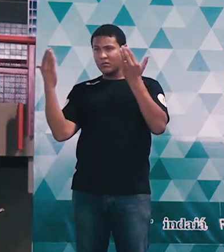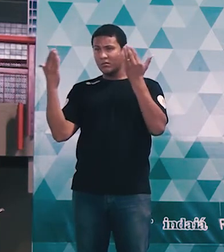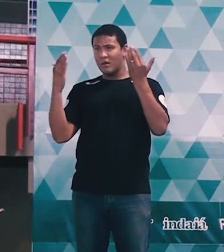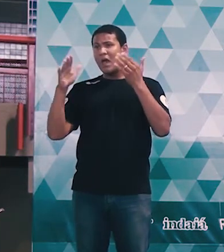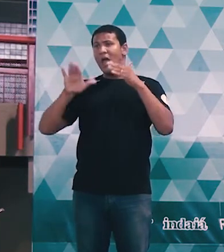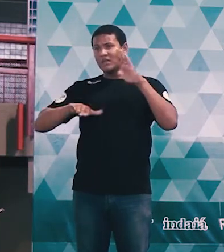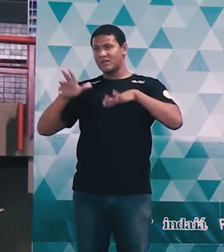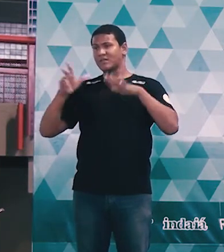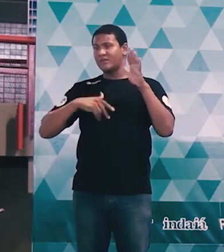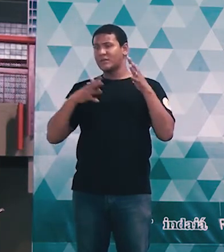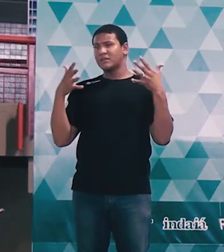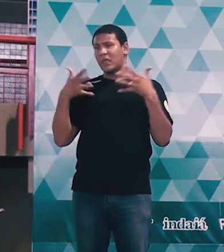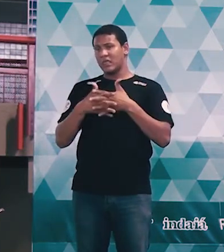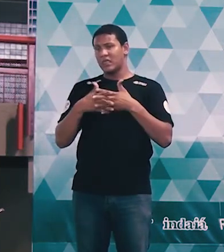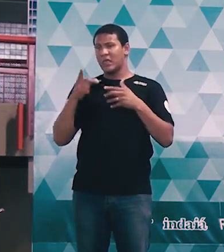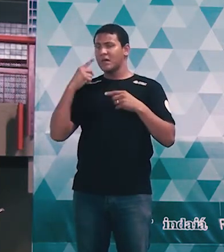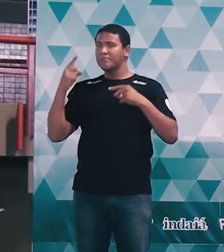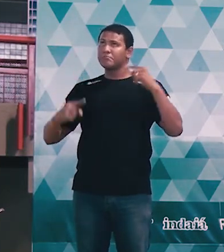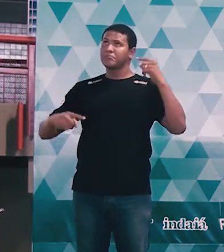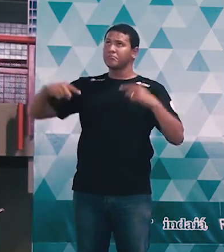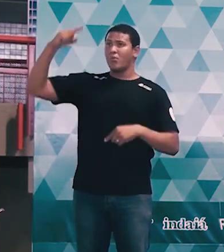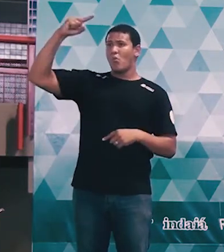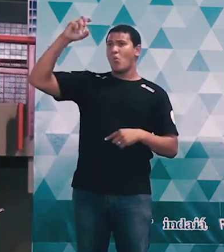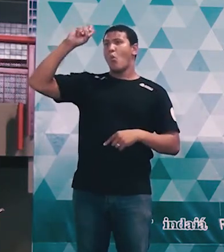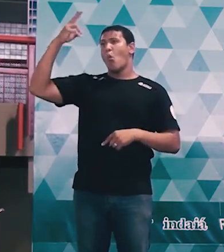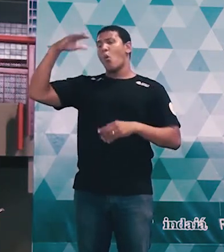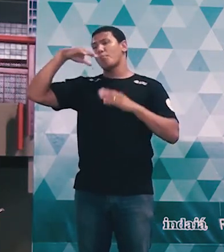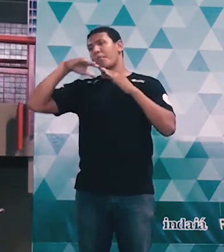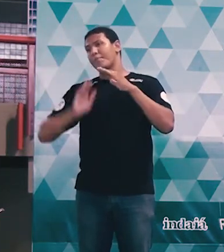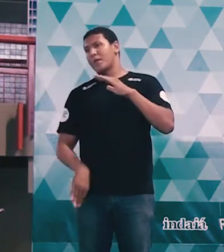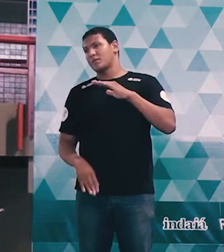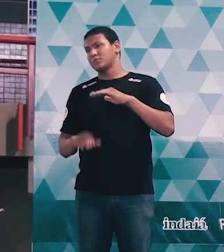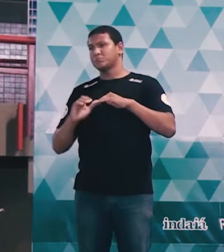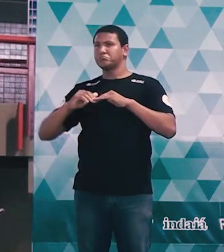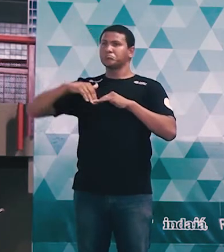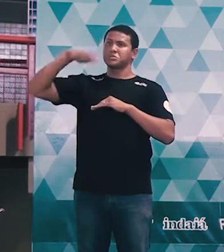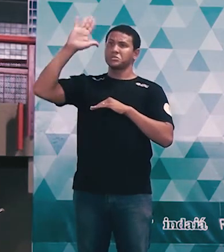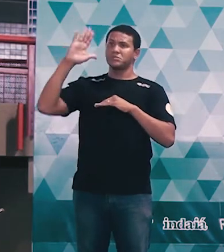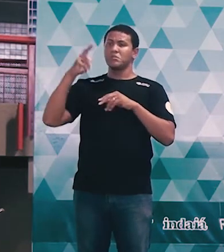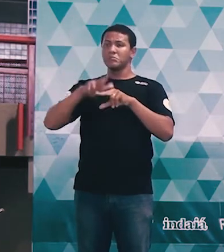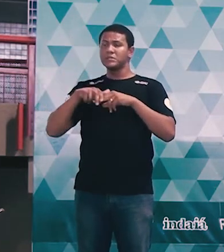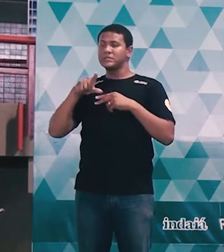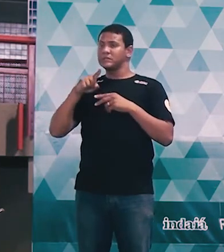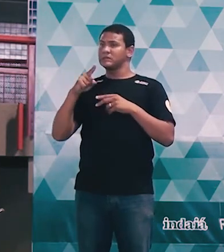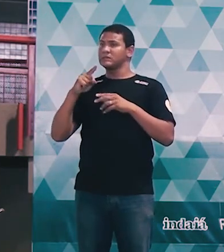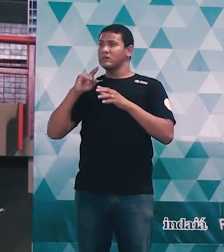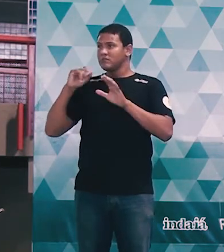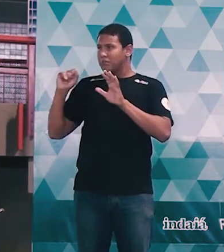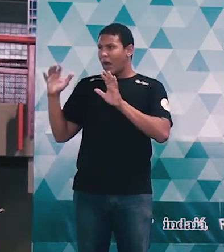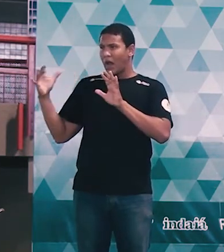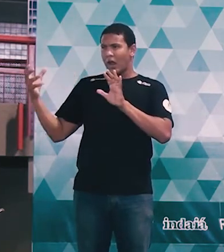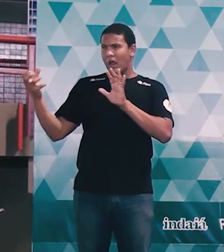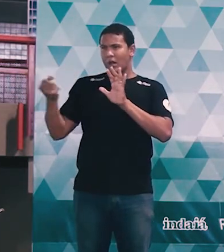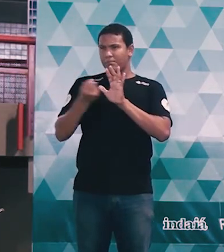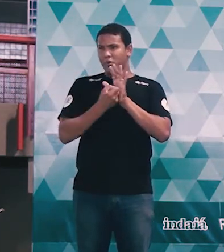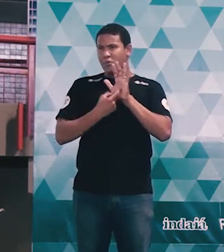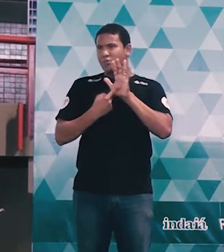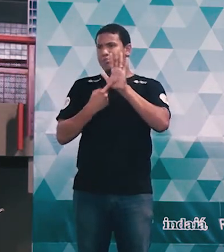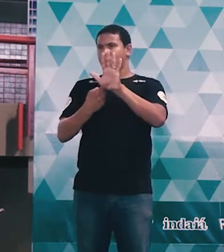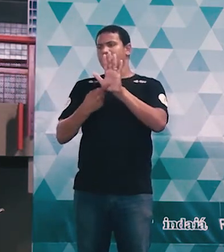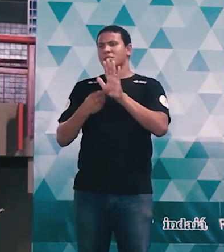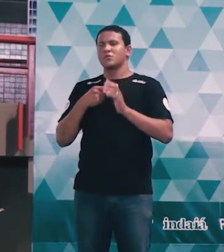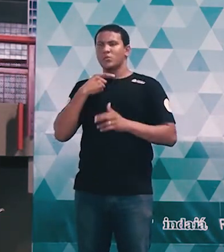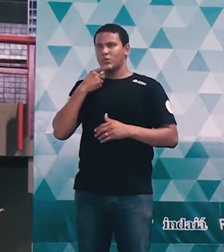baixo. Então, às vezes, a média não consegue representar de forma adequada o que aquele conjunto de valores está